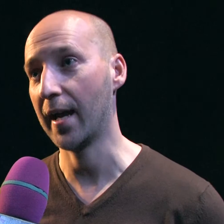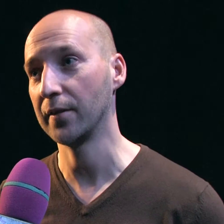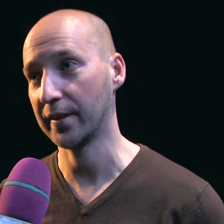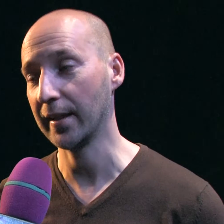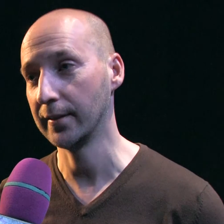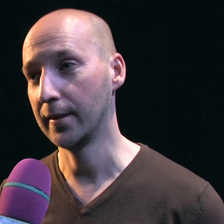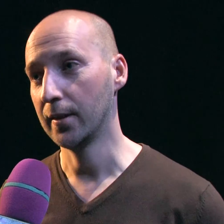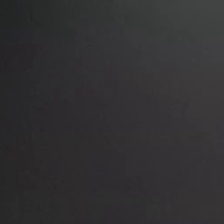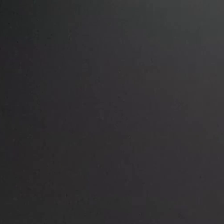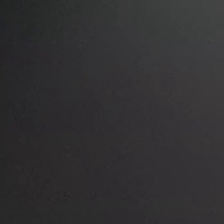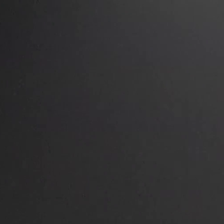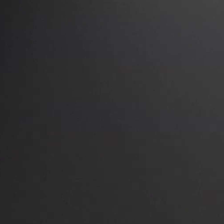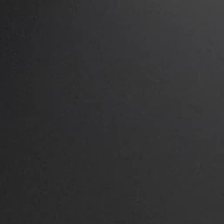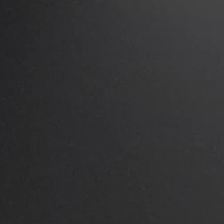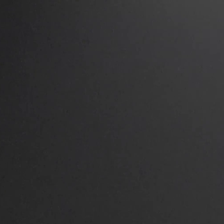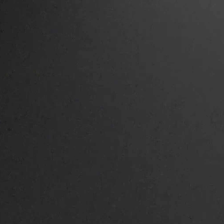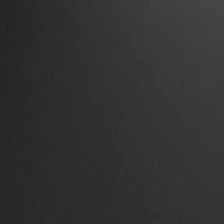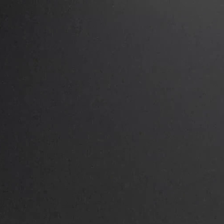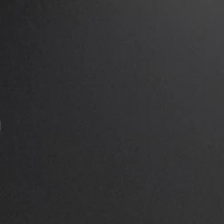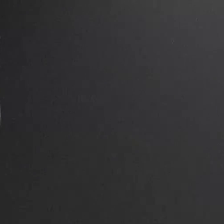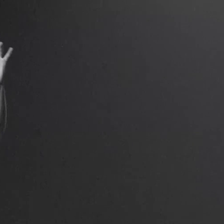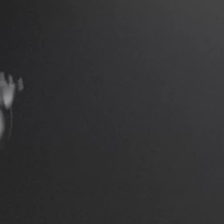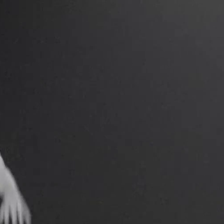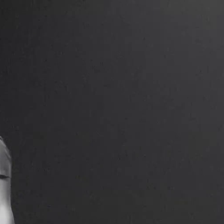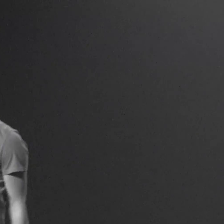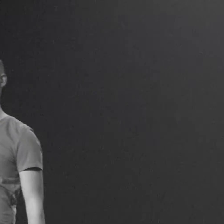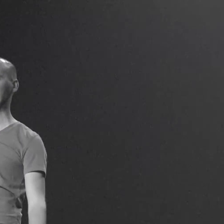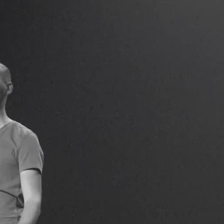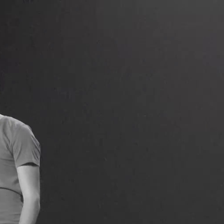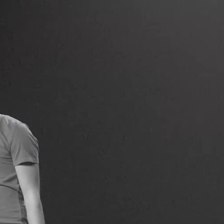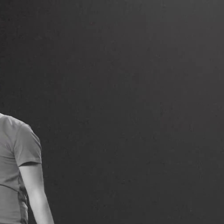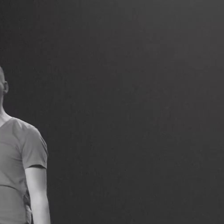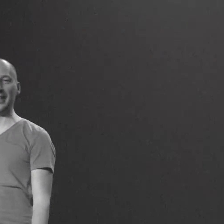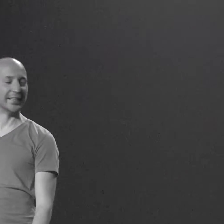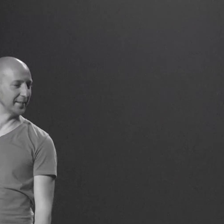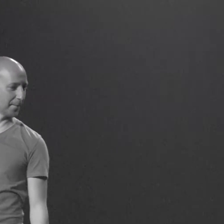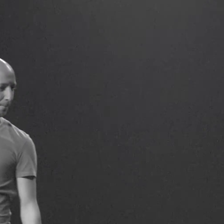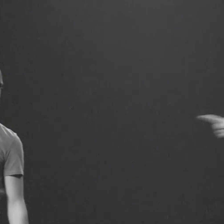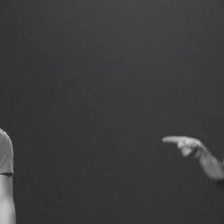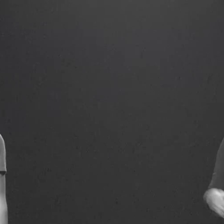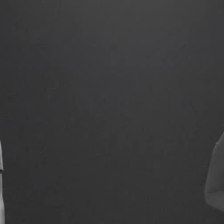eigen verhaal vertellen. Hitler is al verslagen in Afrika! Kent u die?